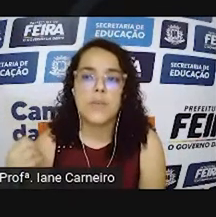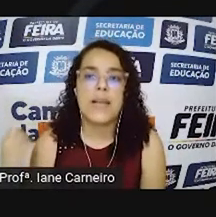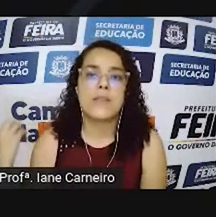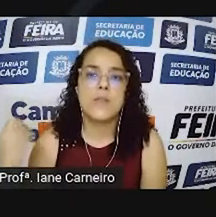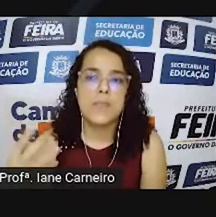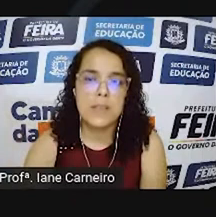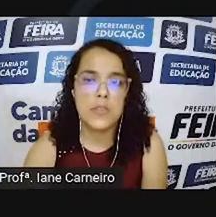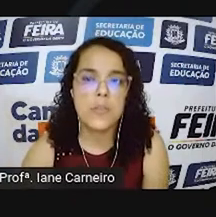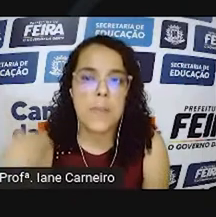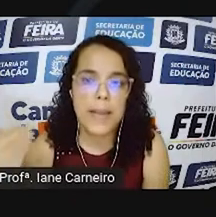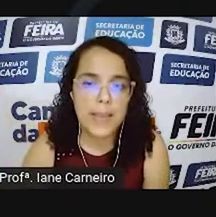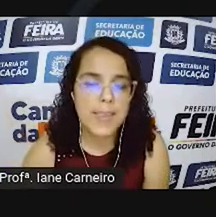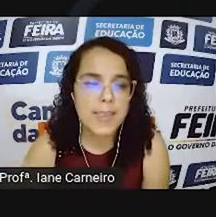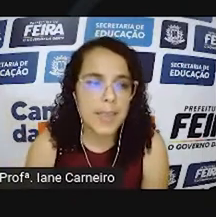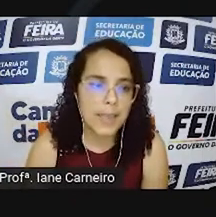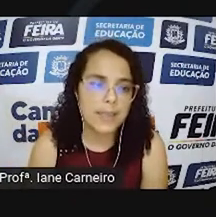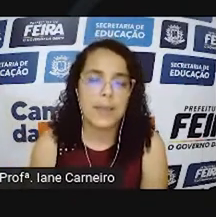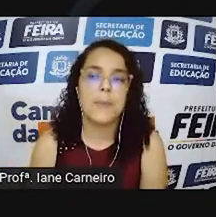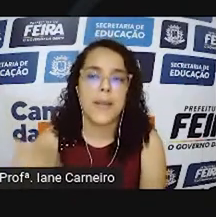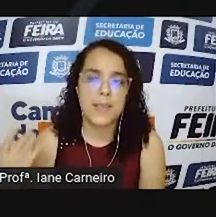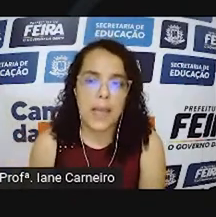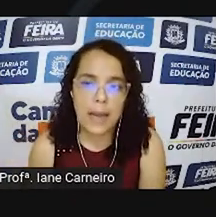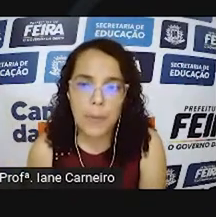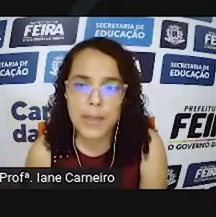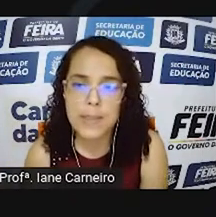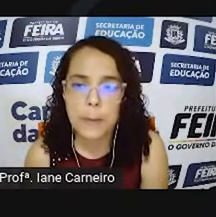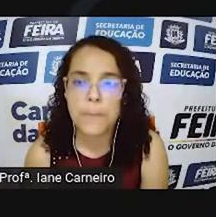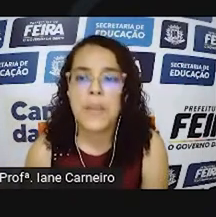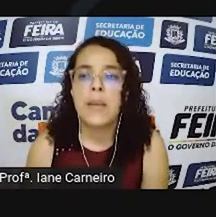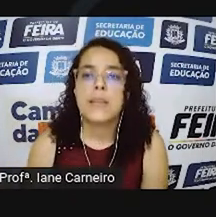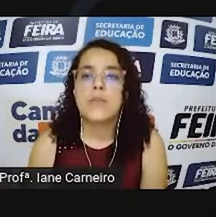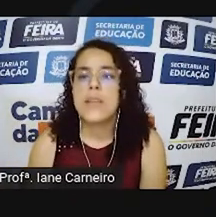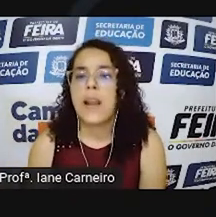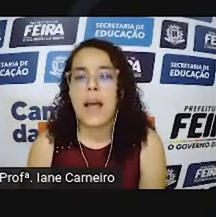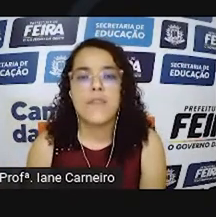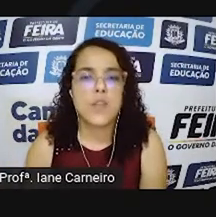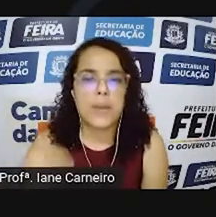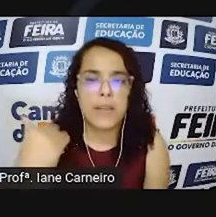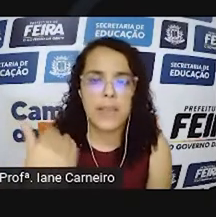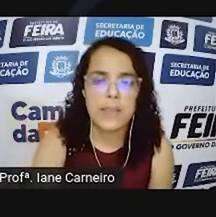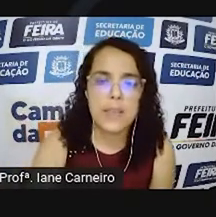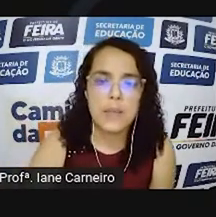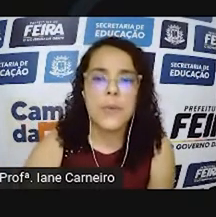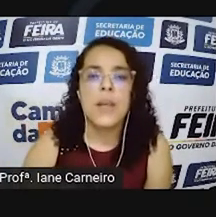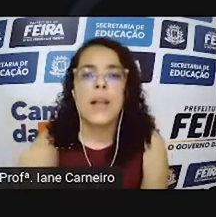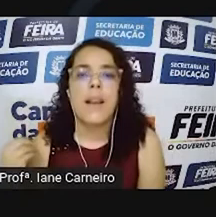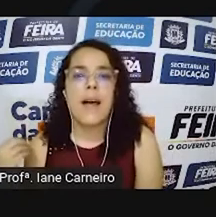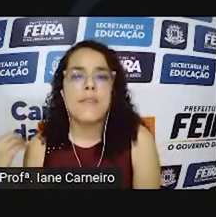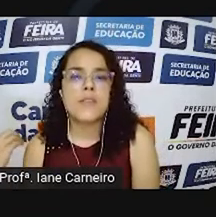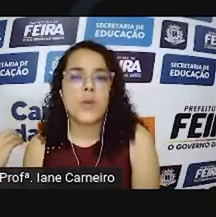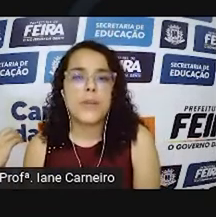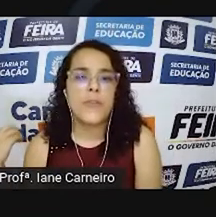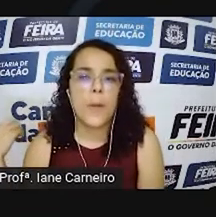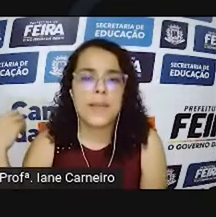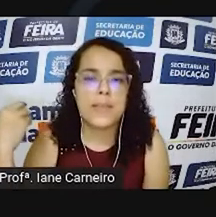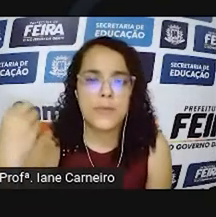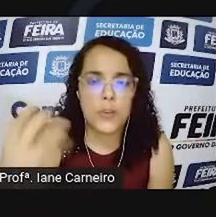diversos que vão dar subsídios para essa escrita e para essa reelaboração. Então, tem lives sobre avaliação,